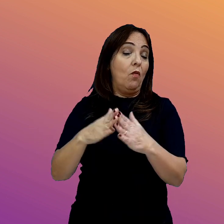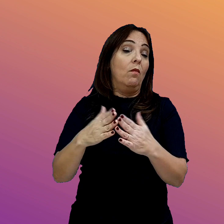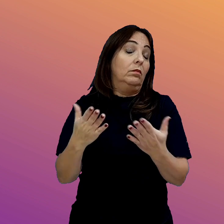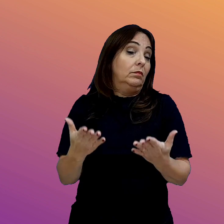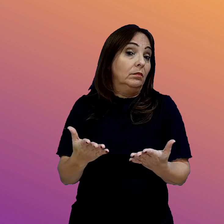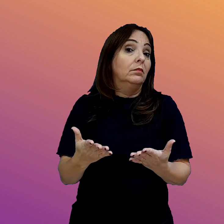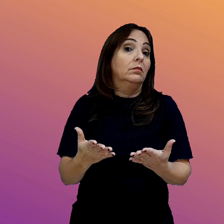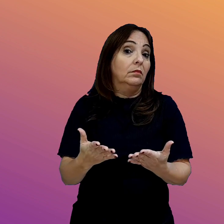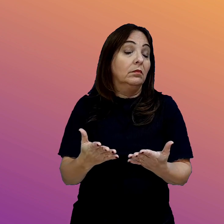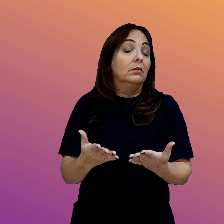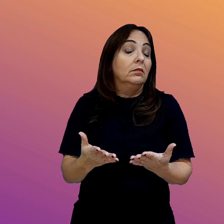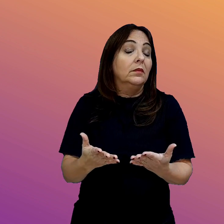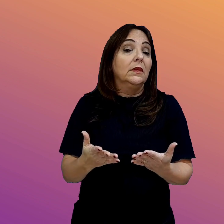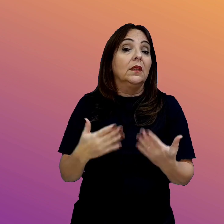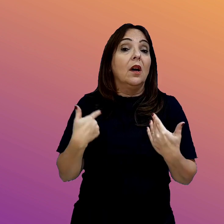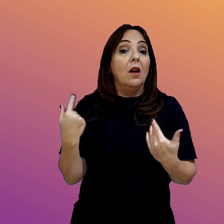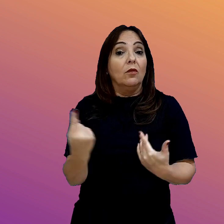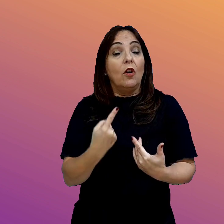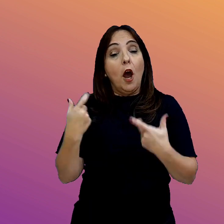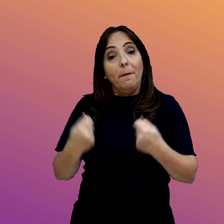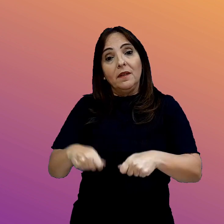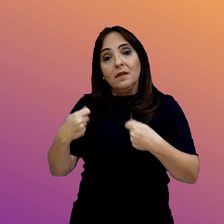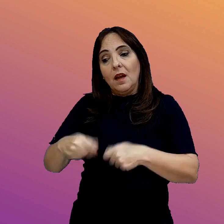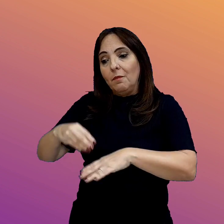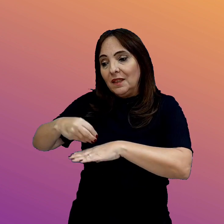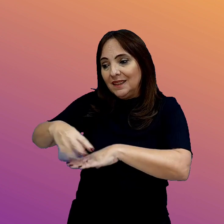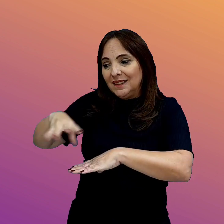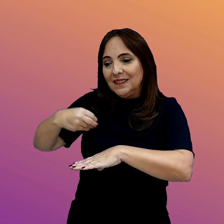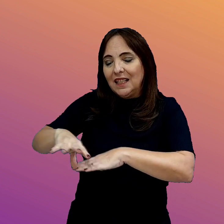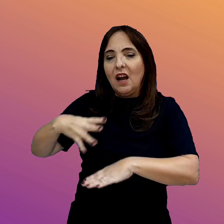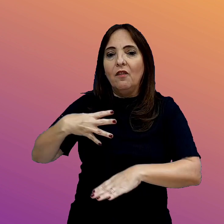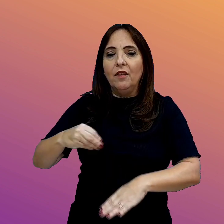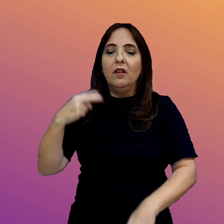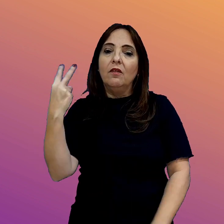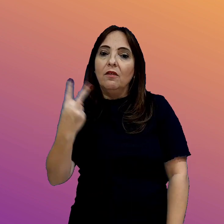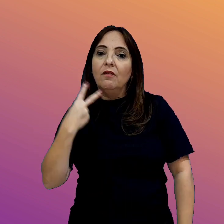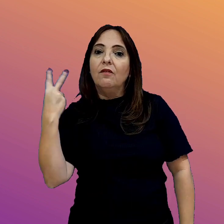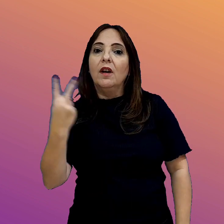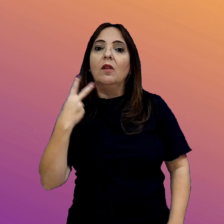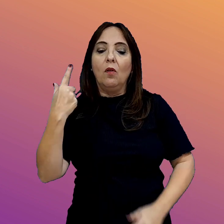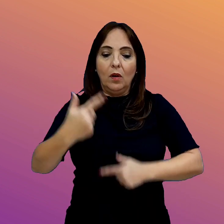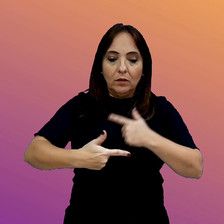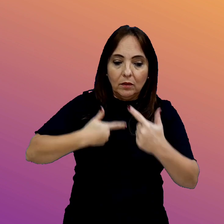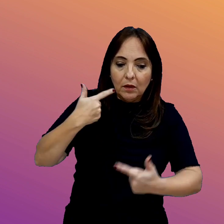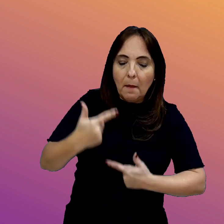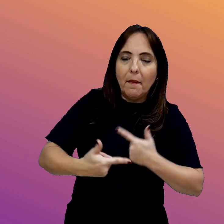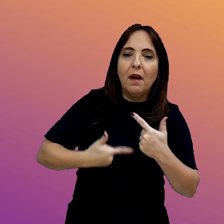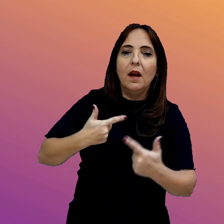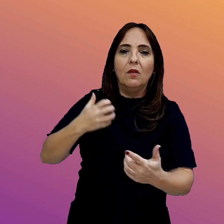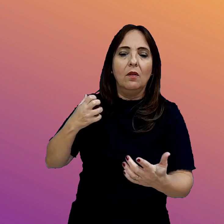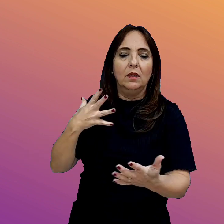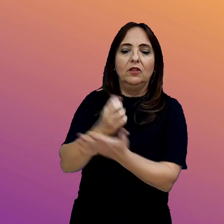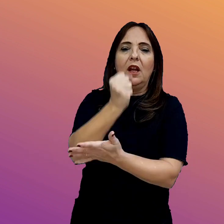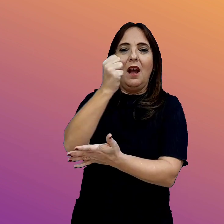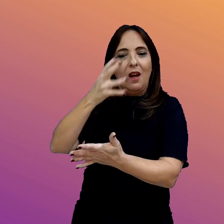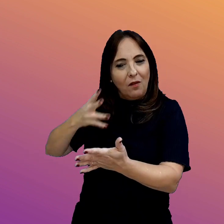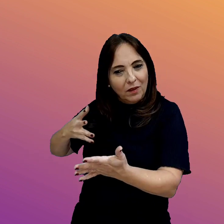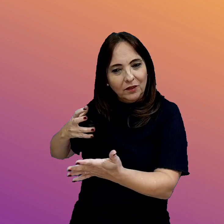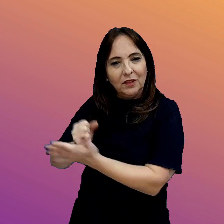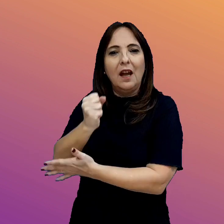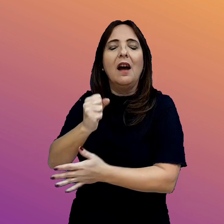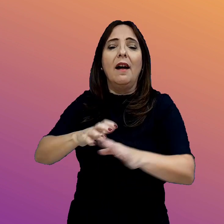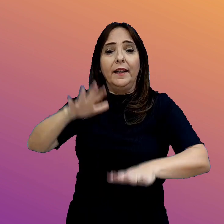filhos o valor do trabalho. Né? O valor de você conquistar, correr atrás. Às vezes, passar por privação faz